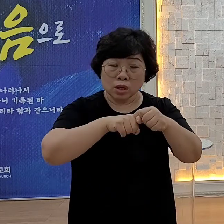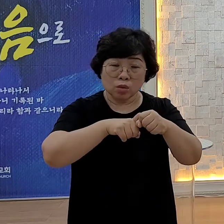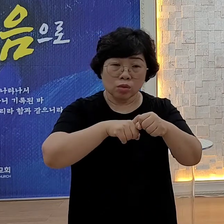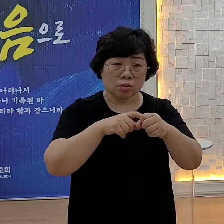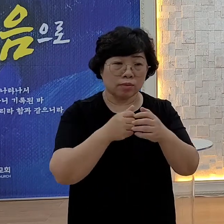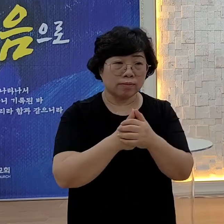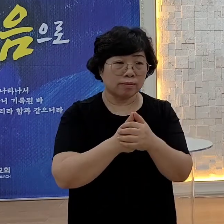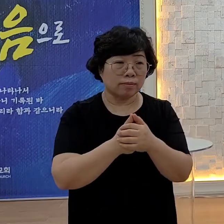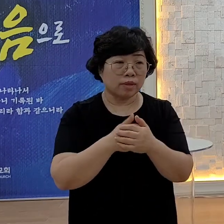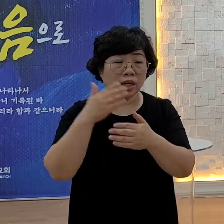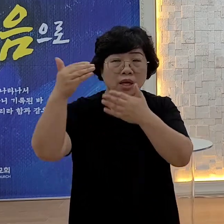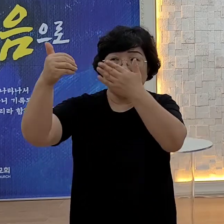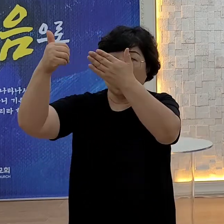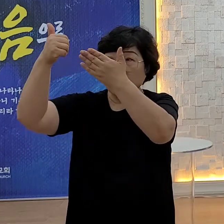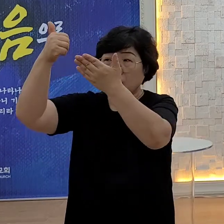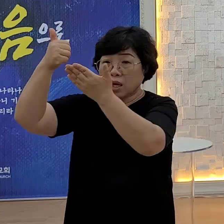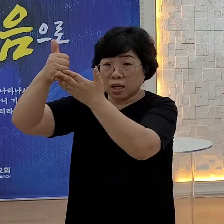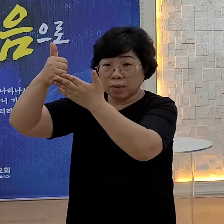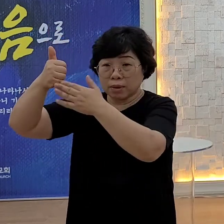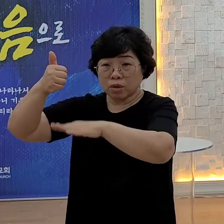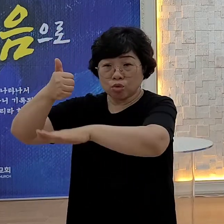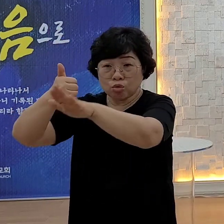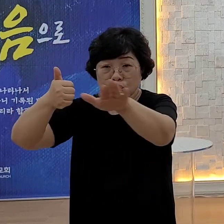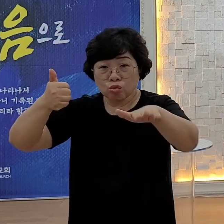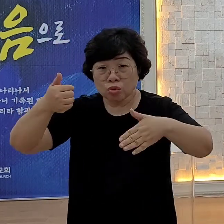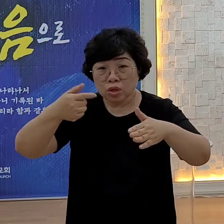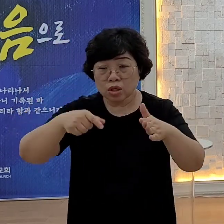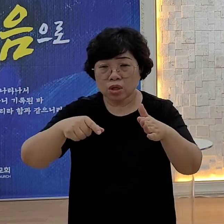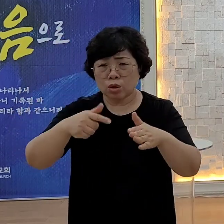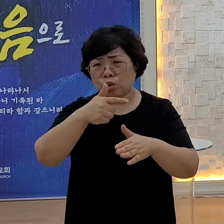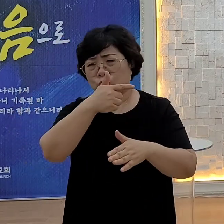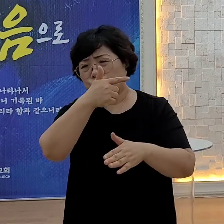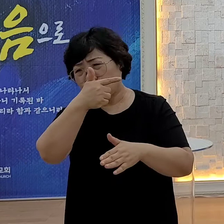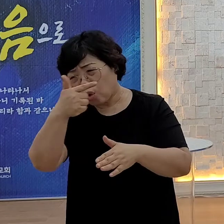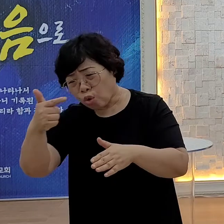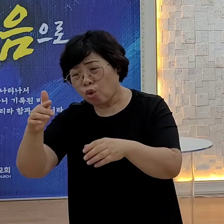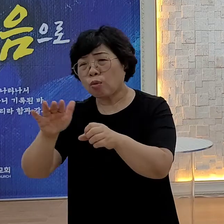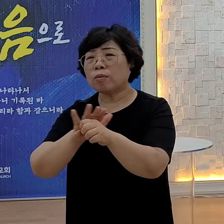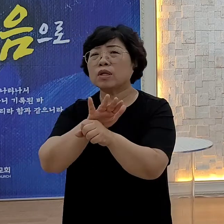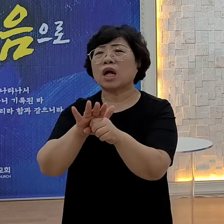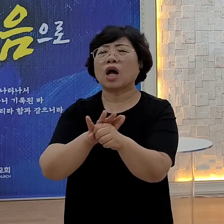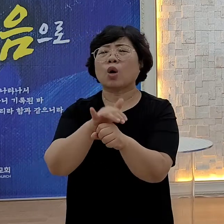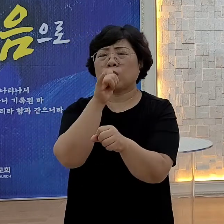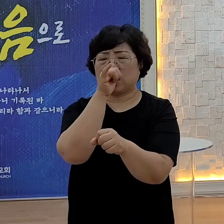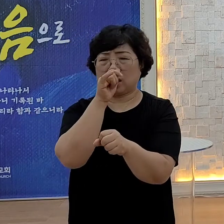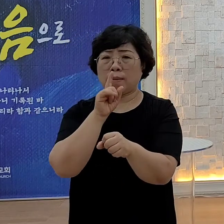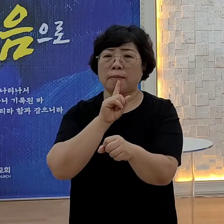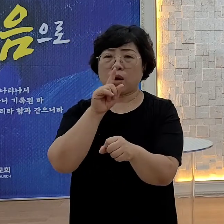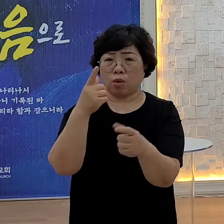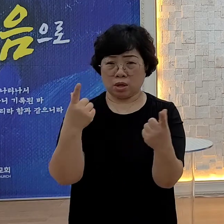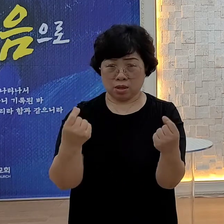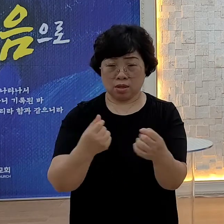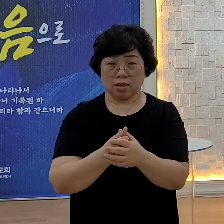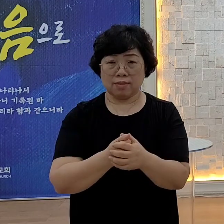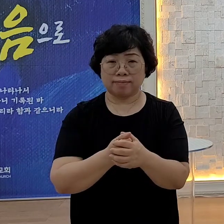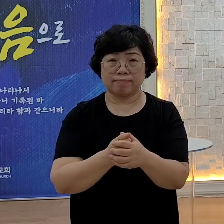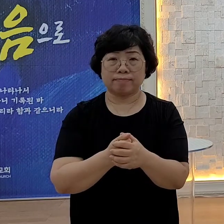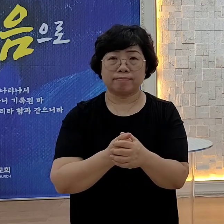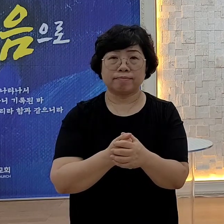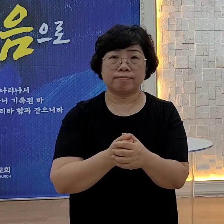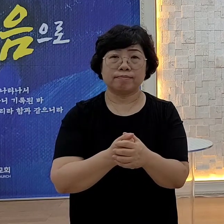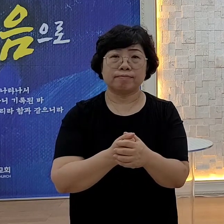말하면 하나님께서 우리를 너무너무 사랑하셨다. 이 얘기를 하고 있는